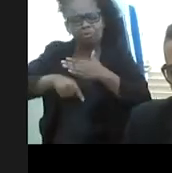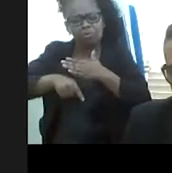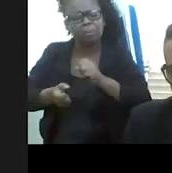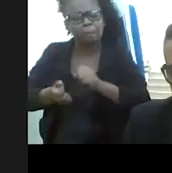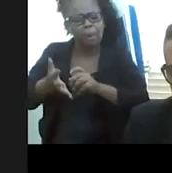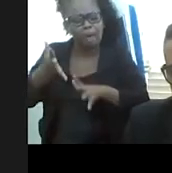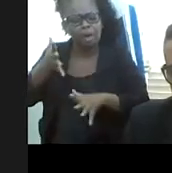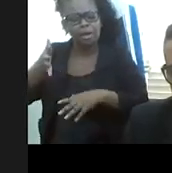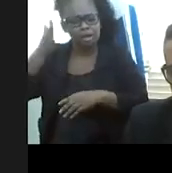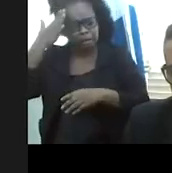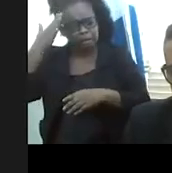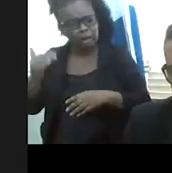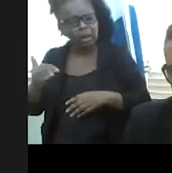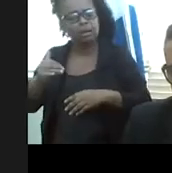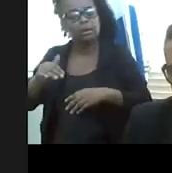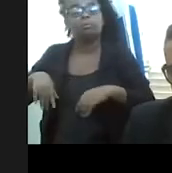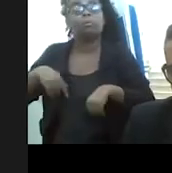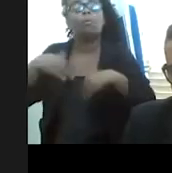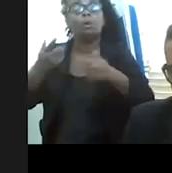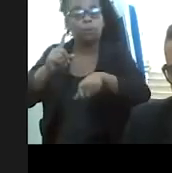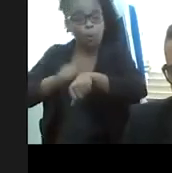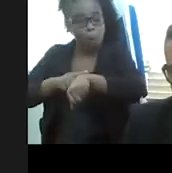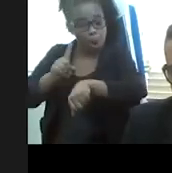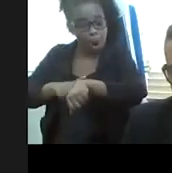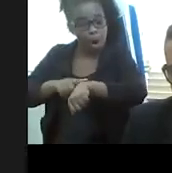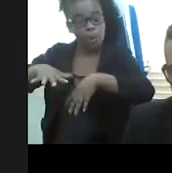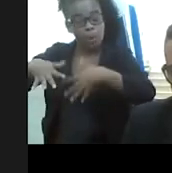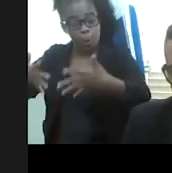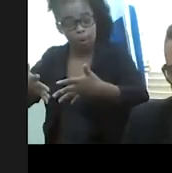na hora, quando o intérprete